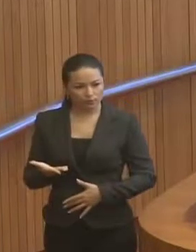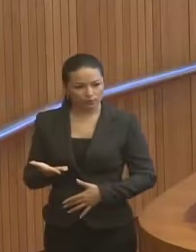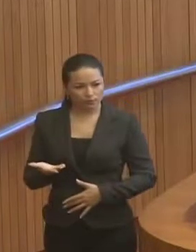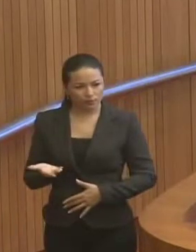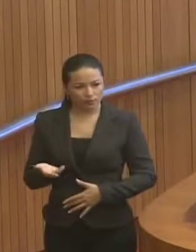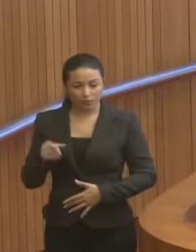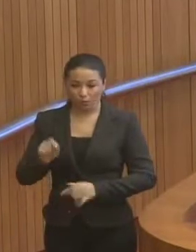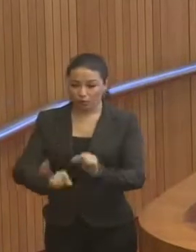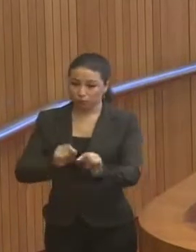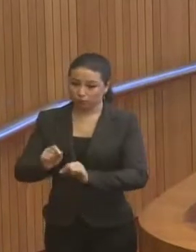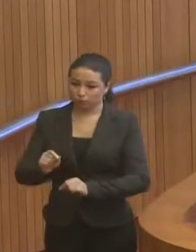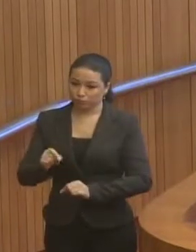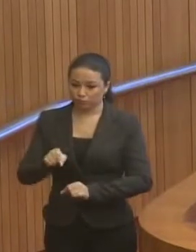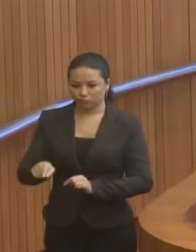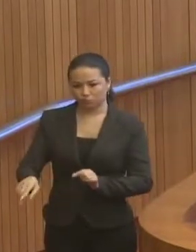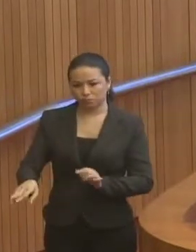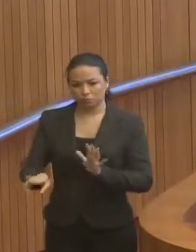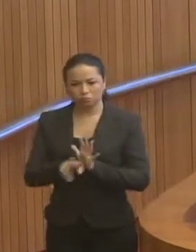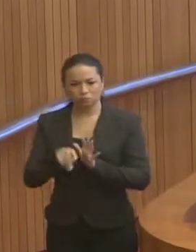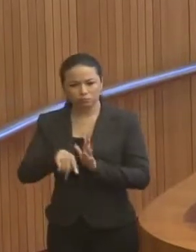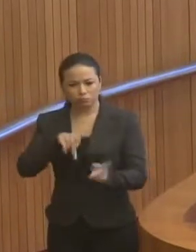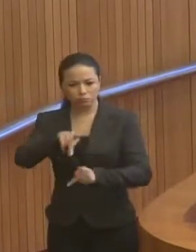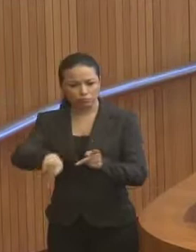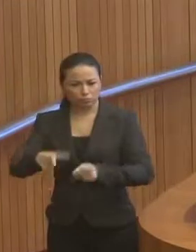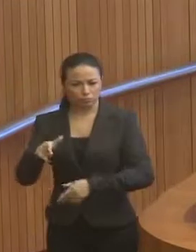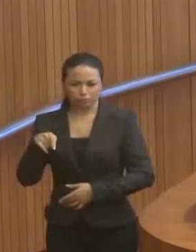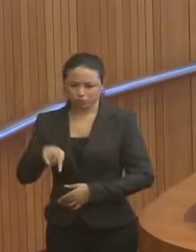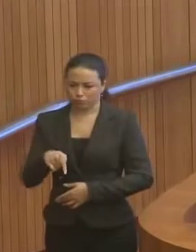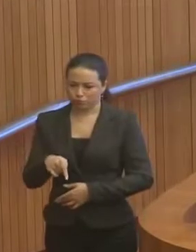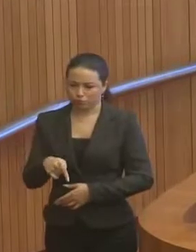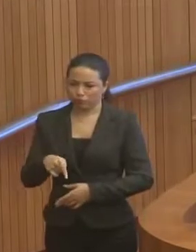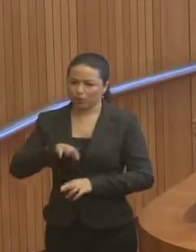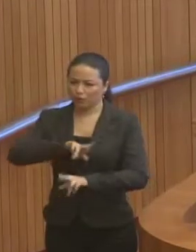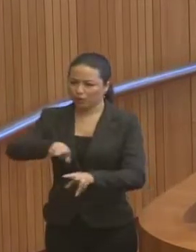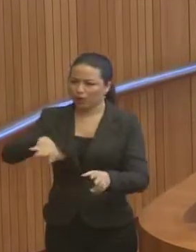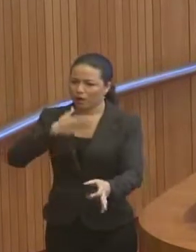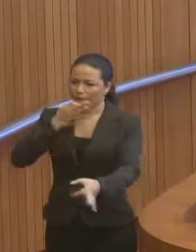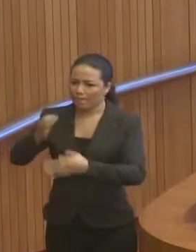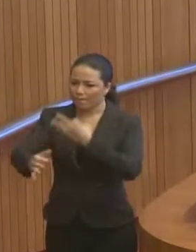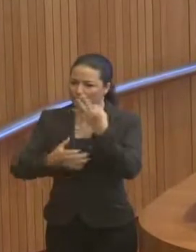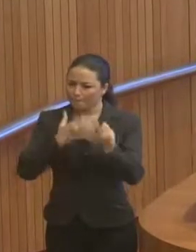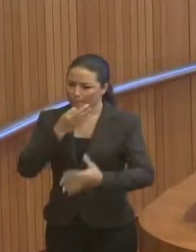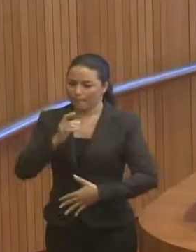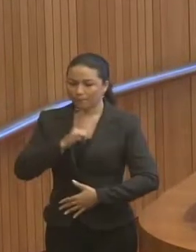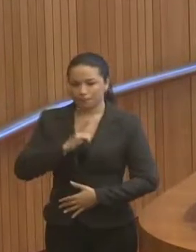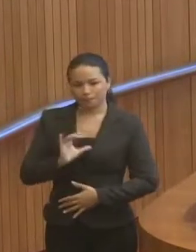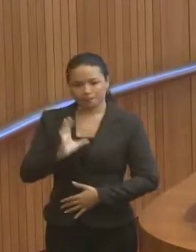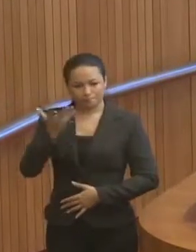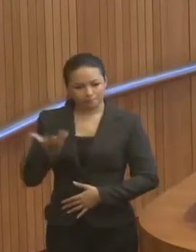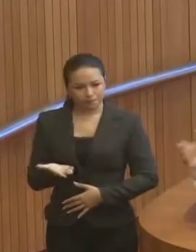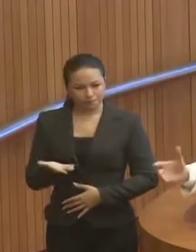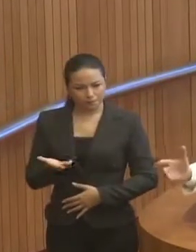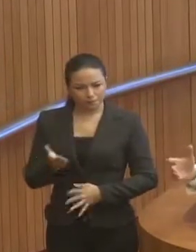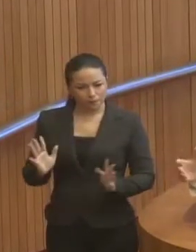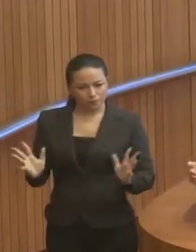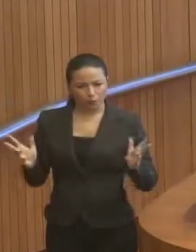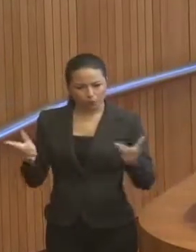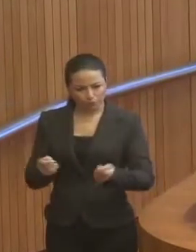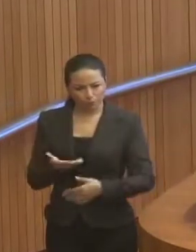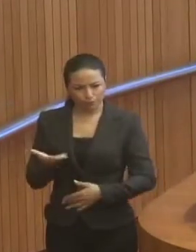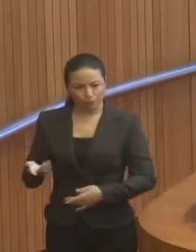meu ver, não é isso. Por isso, essas várias insinuações que estão sendo colocadas aí, por